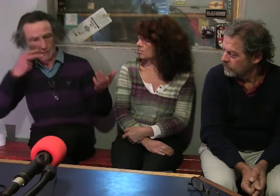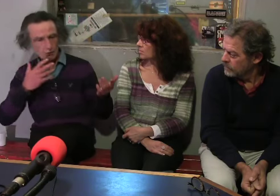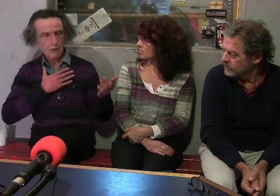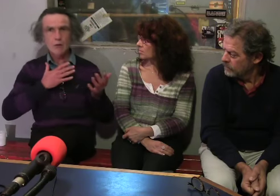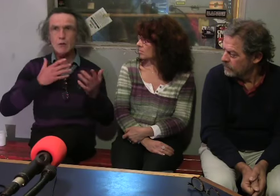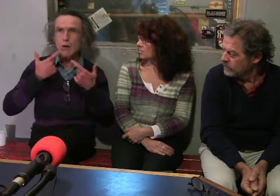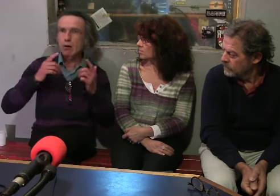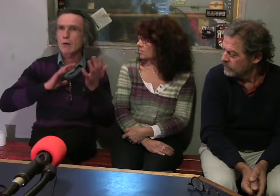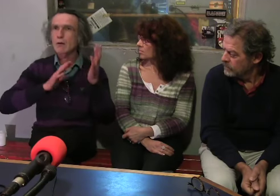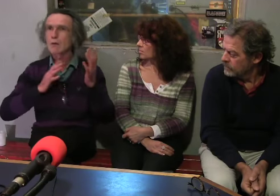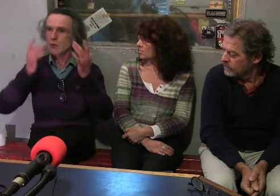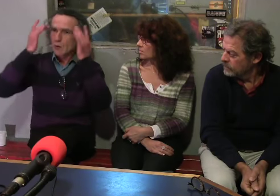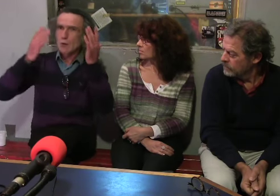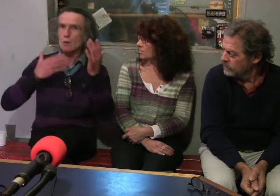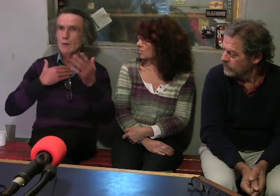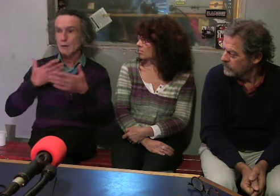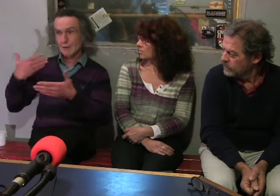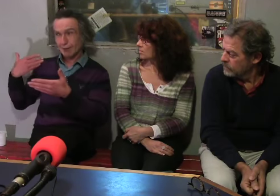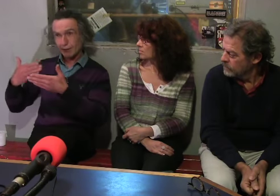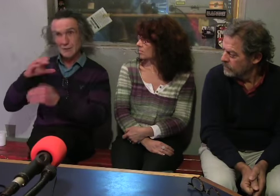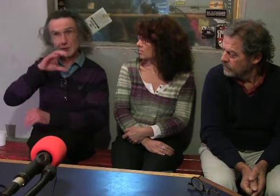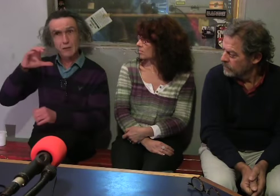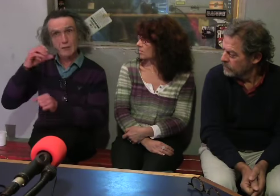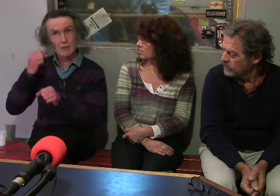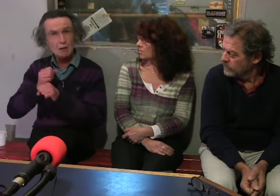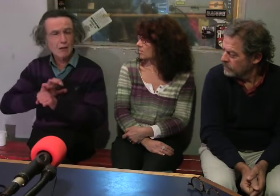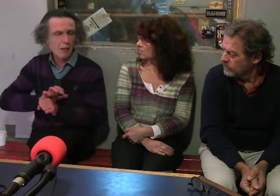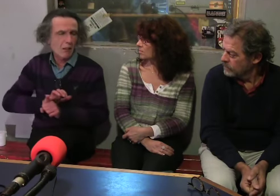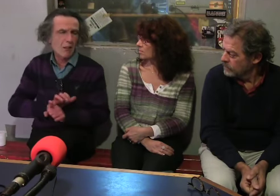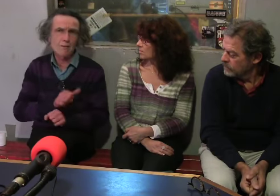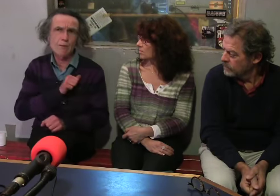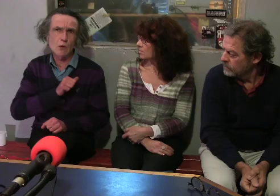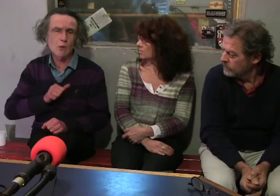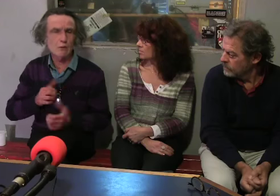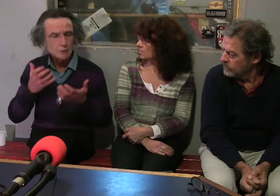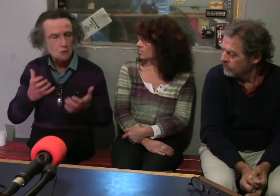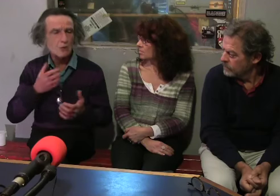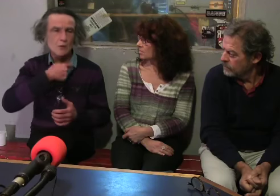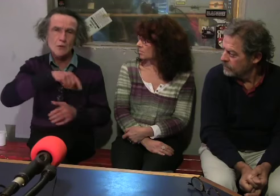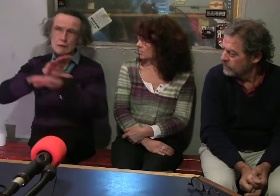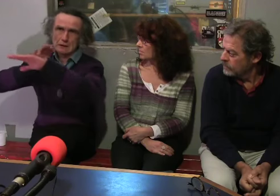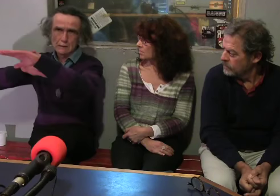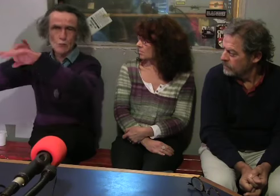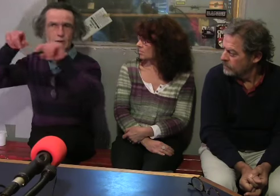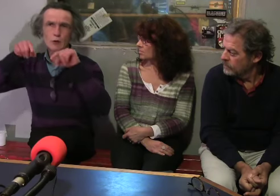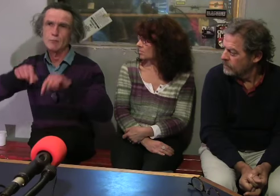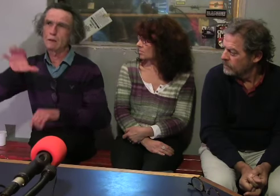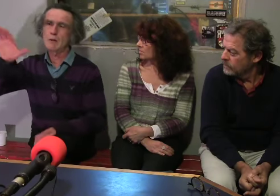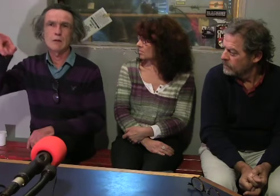eu une période qu'on appelle le réveil des sourds où les sourds se sont dit mais on a une langue, on a été opprimés pendant 100 ans, on a une culture et